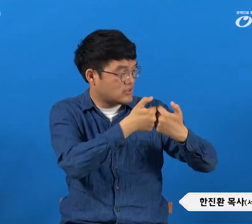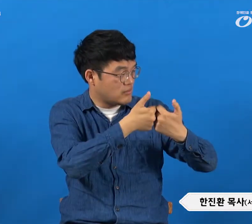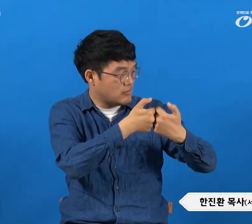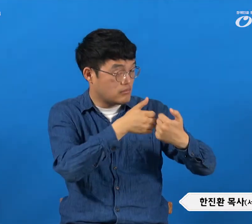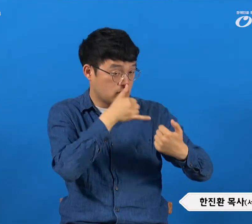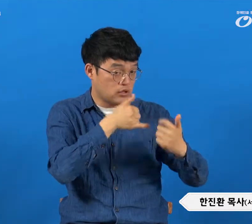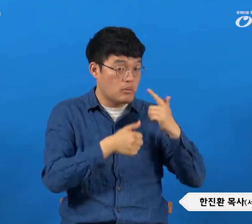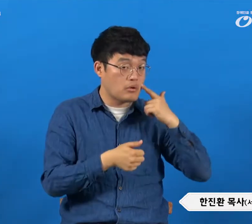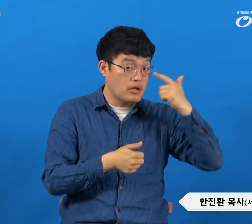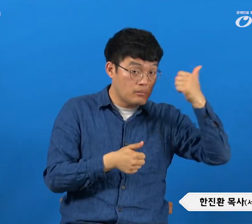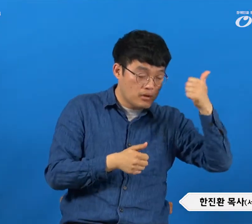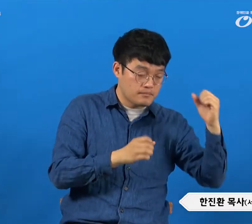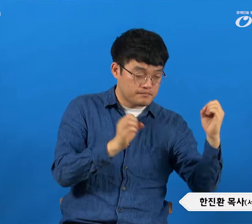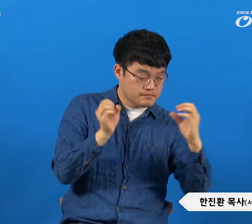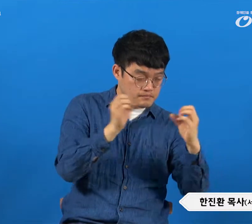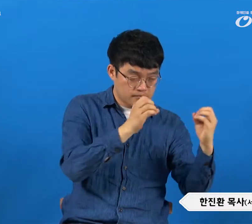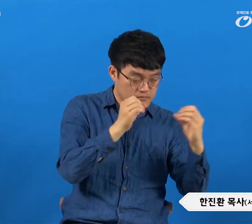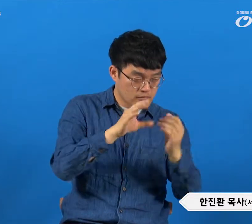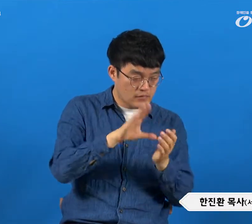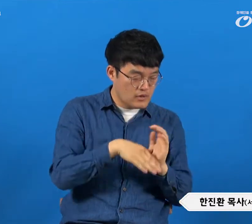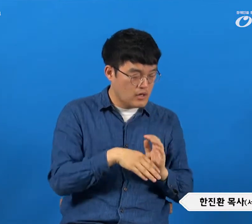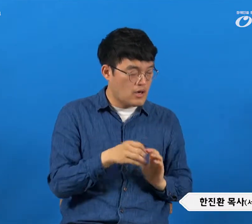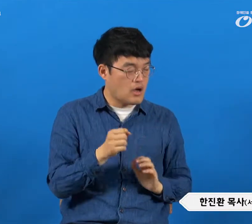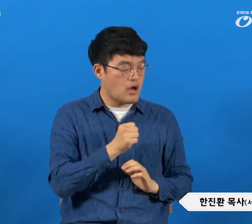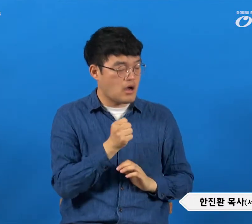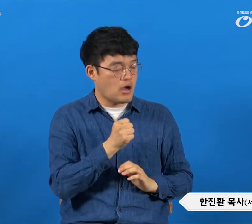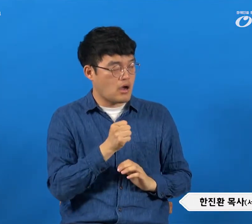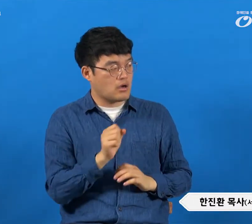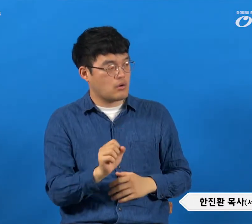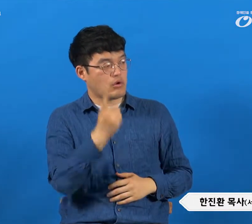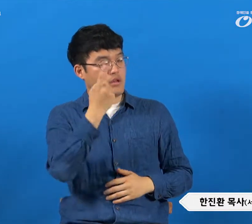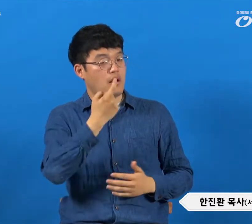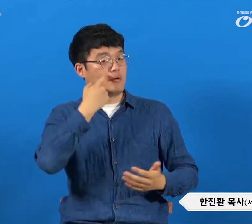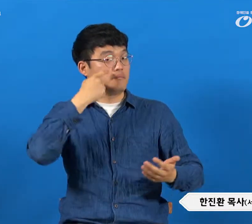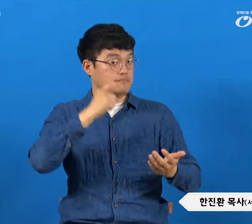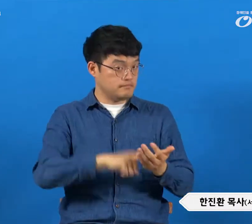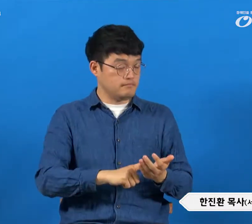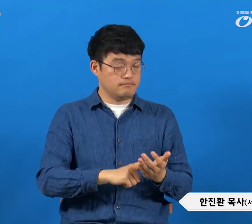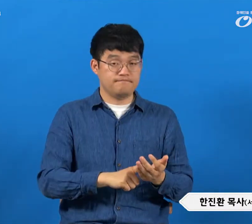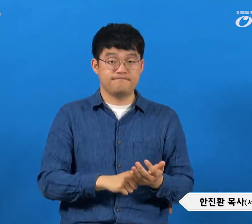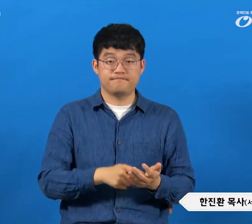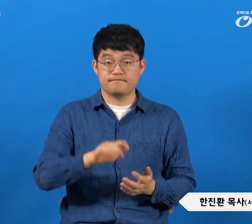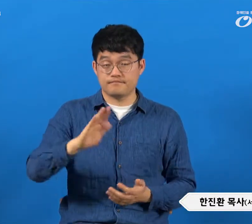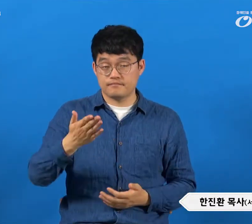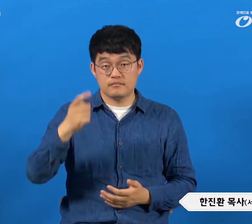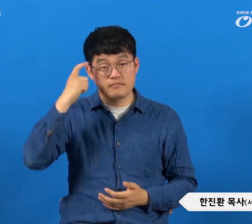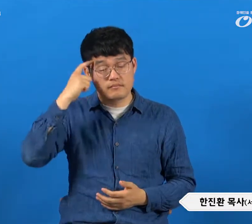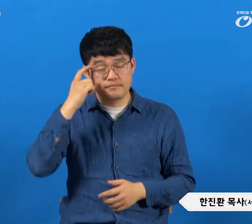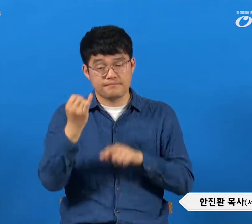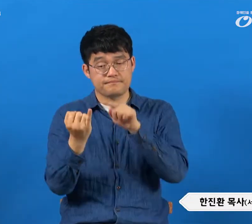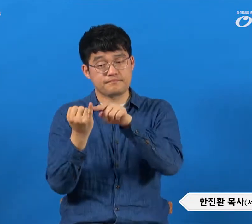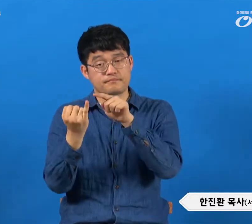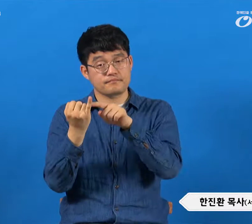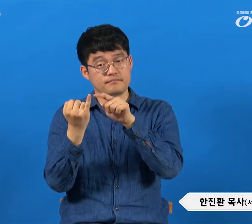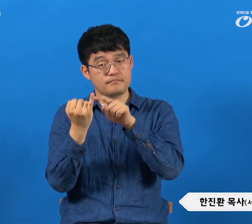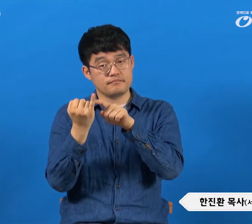목사님과 쭉 대화를 하는 가운데 서서히 원인이 밝혀졌습니다. 그 전도사님은